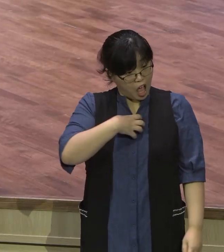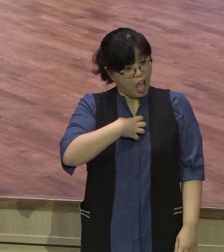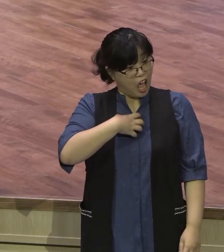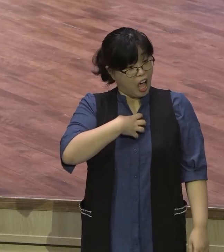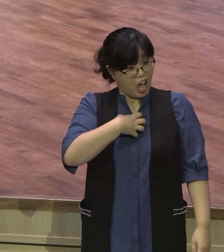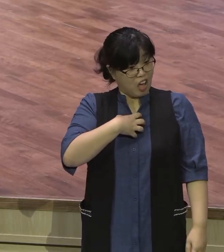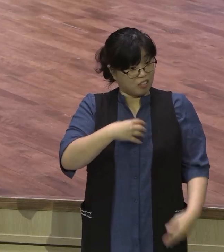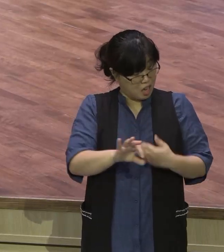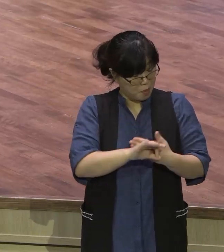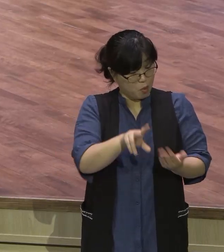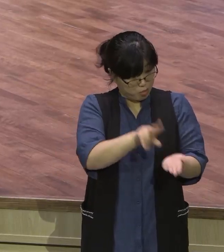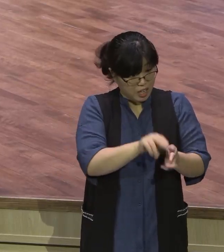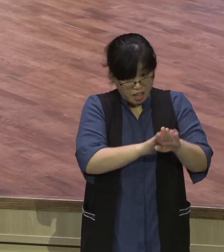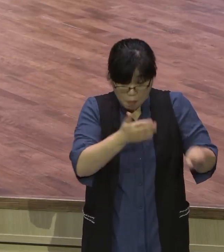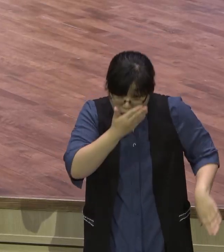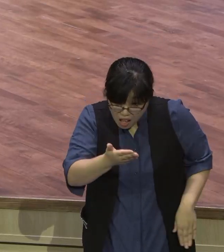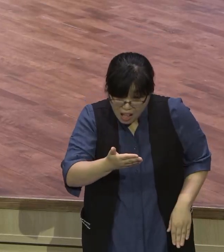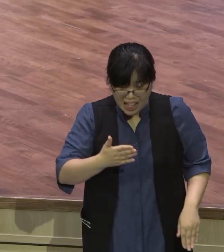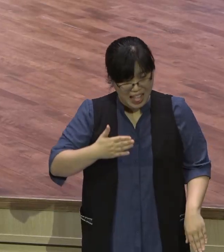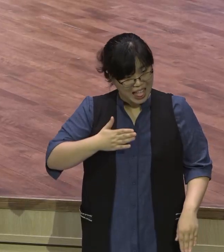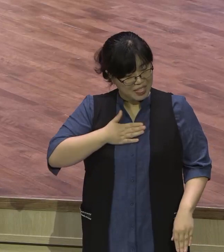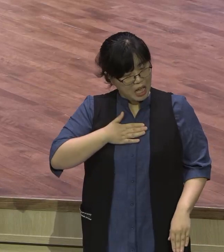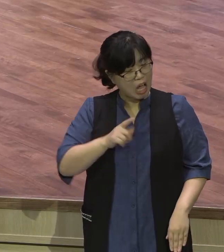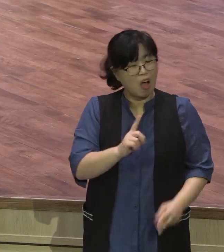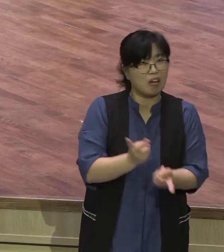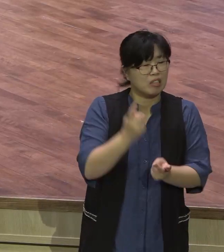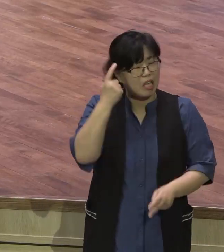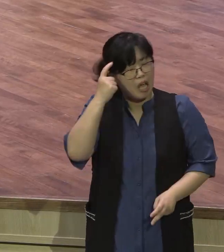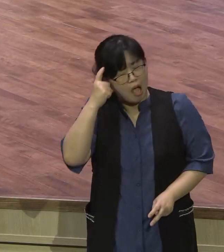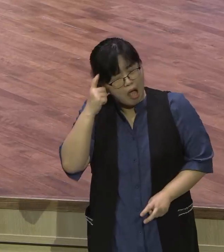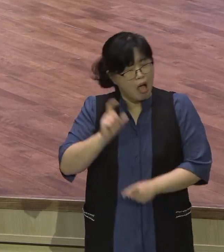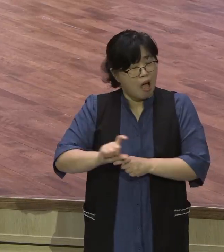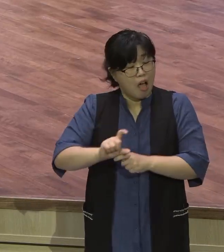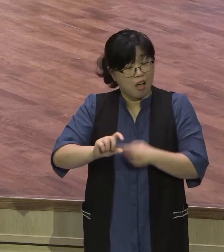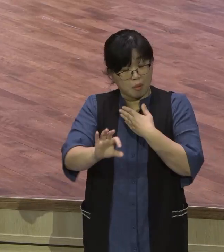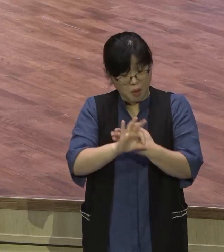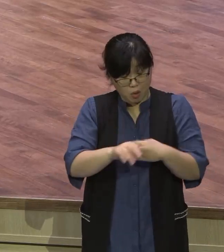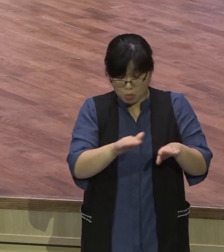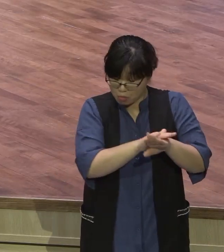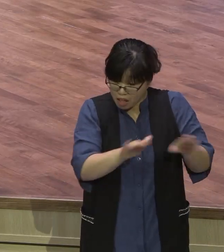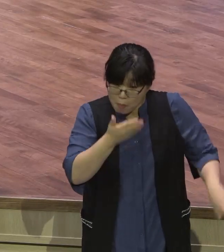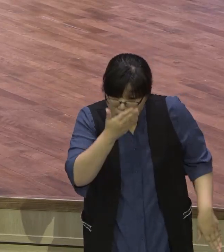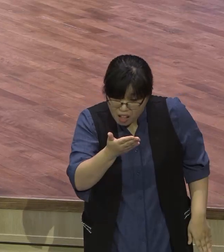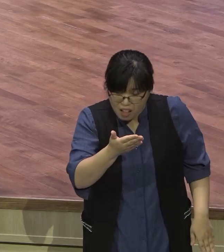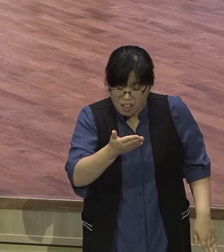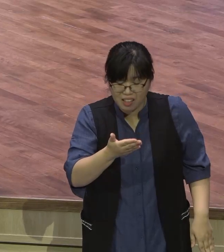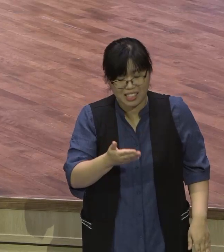염려한다고 해결돼요 불평한다고 해결되냐고 해결 안 돼요 더 깊이 빠져요 사단이 박수를 친다니까 그냥